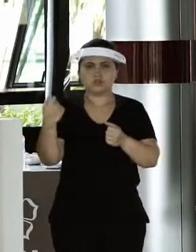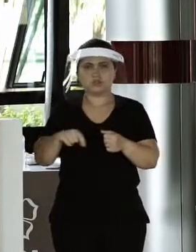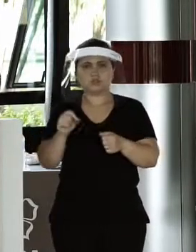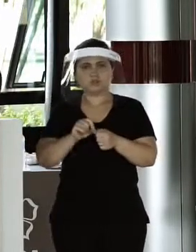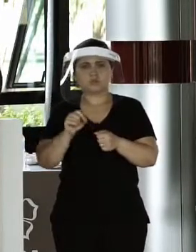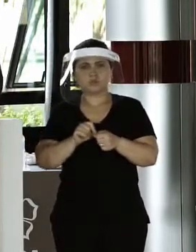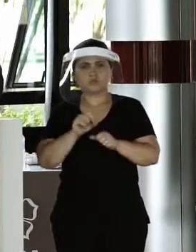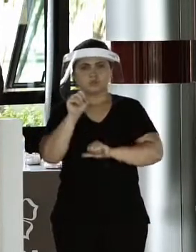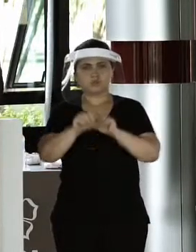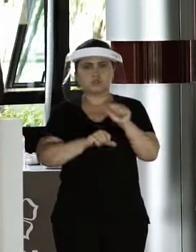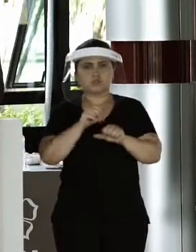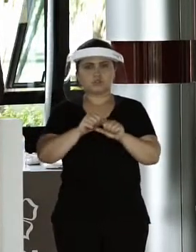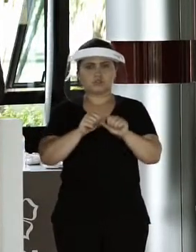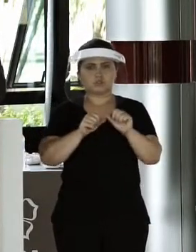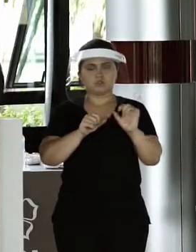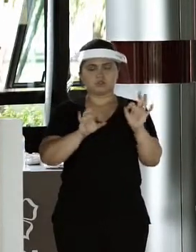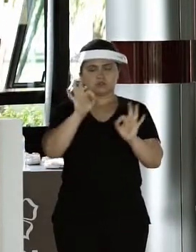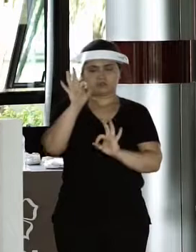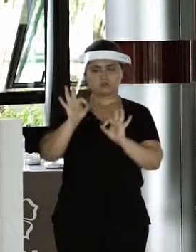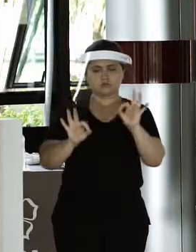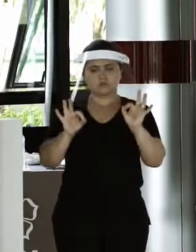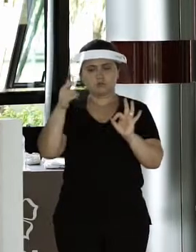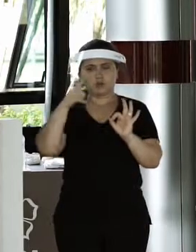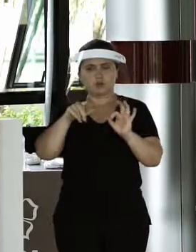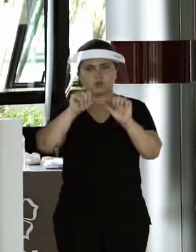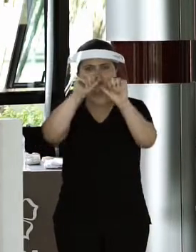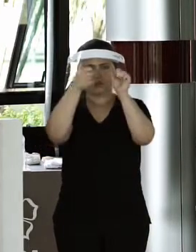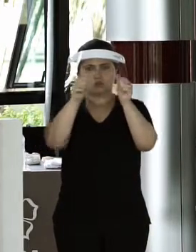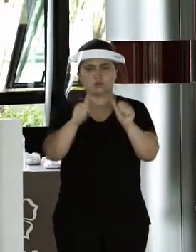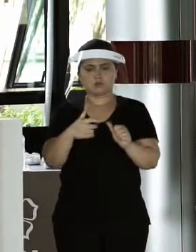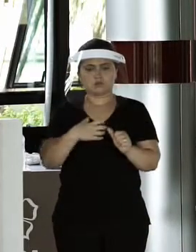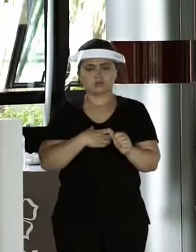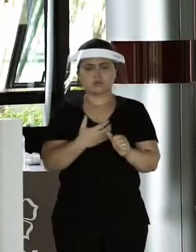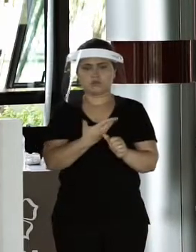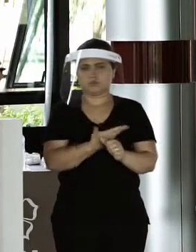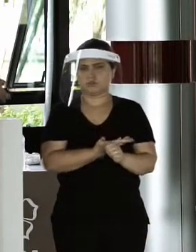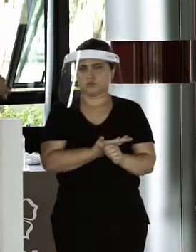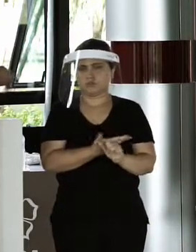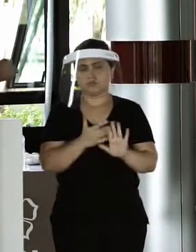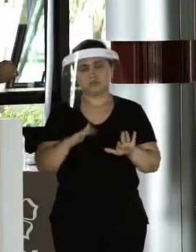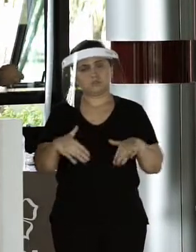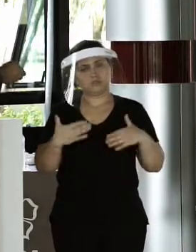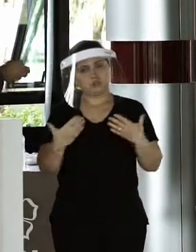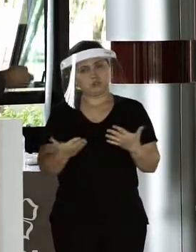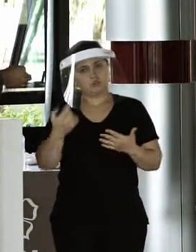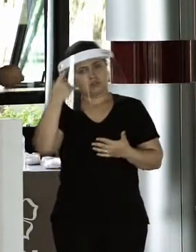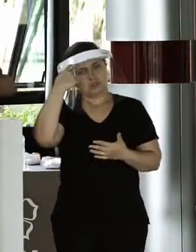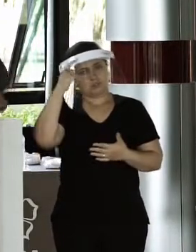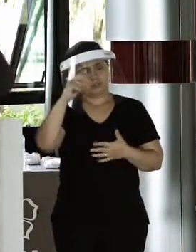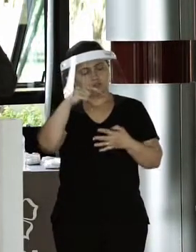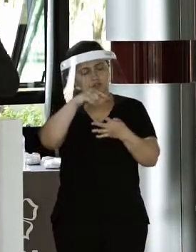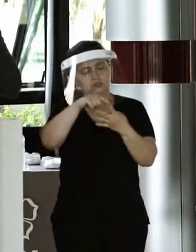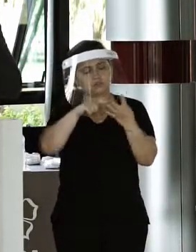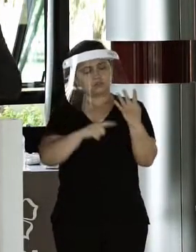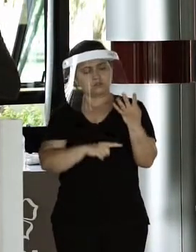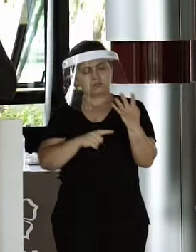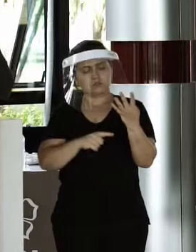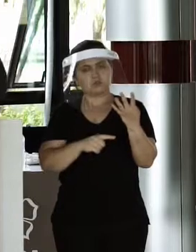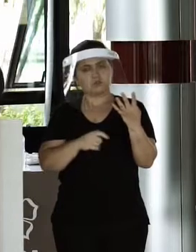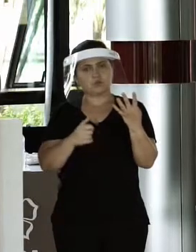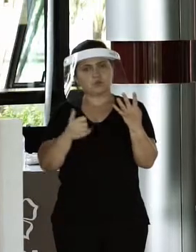tenho que fazer a alteração dos parâmetros para eu ter essa imagem daquela maneira. Então essa é a ideia, esses 4